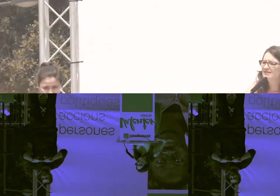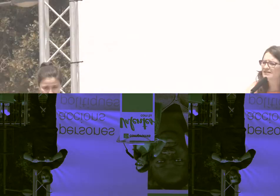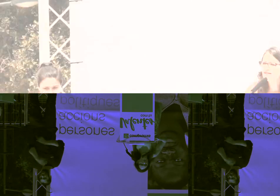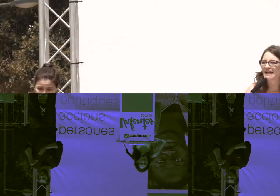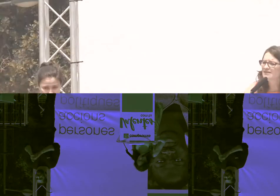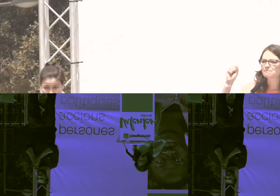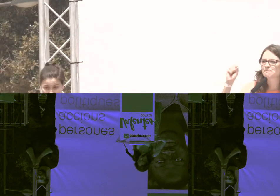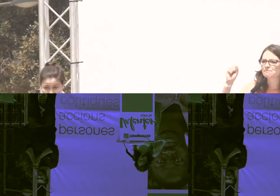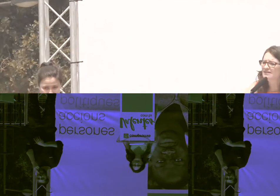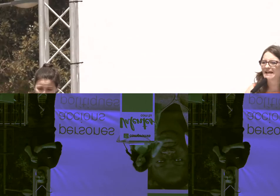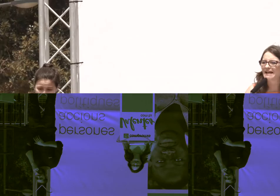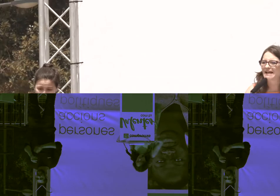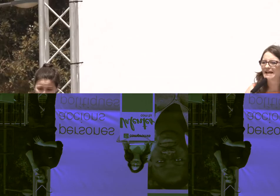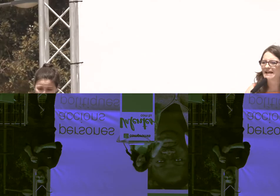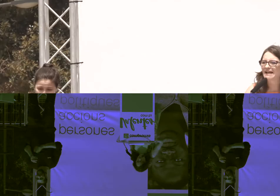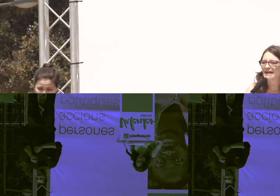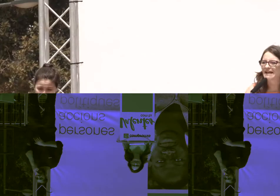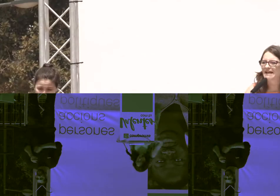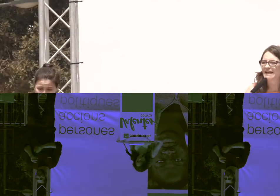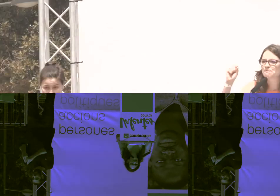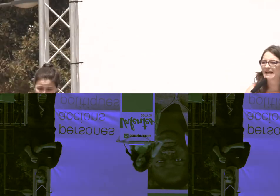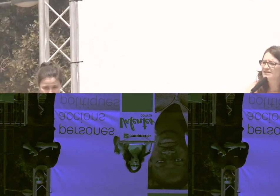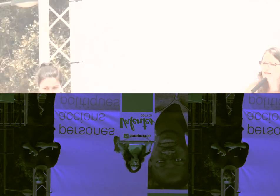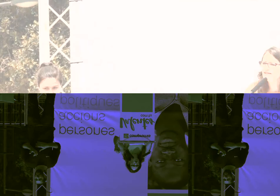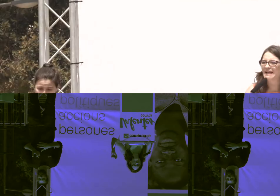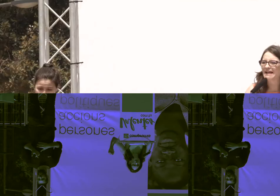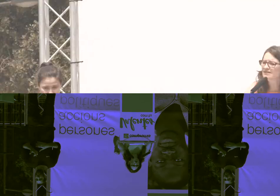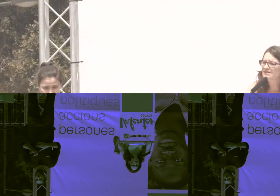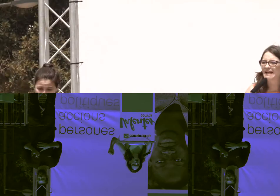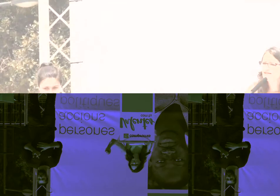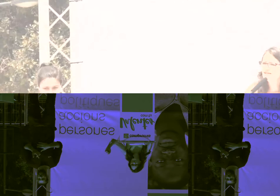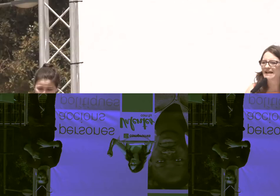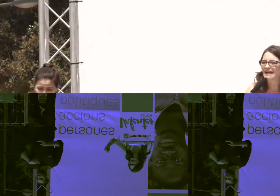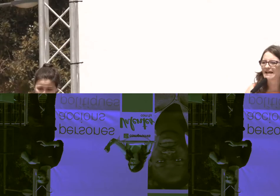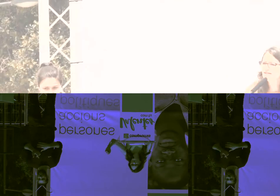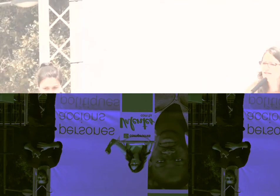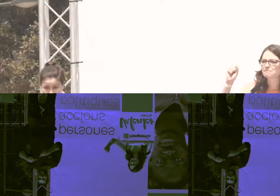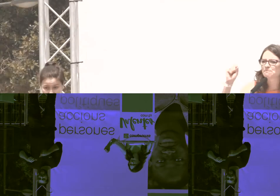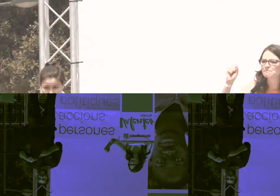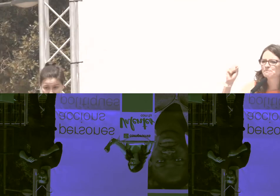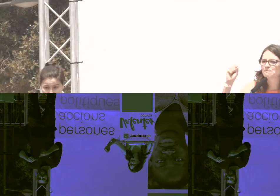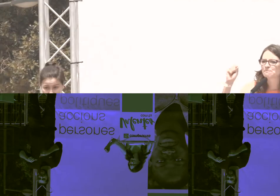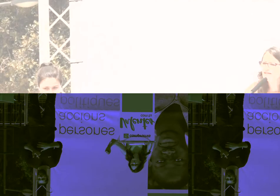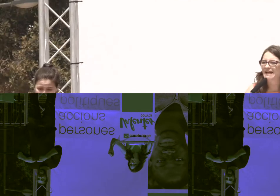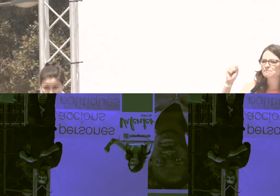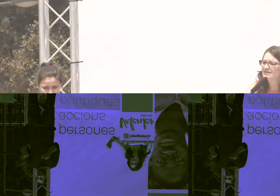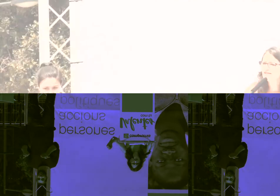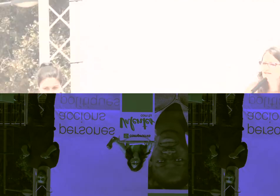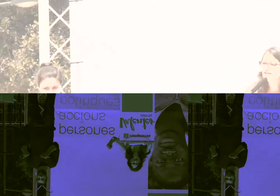Hitler? Pues miren, senyors del PP, no estem obrint ferides, les estem